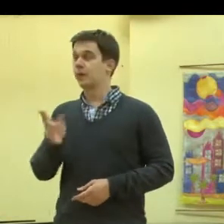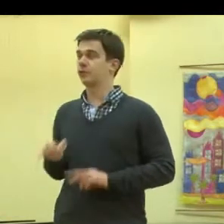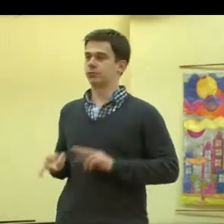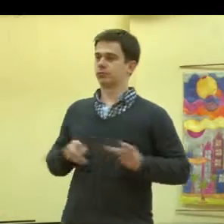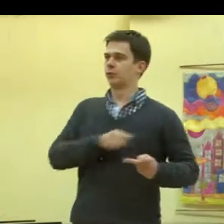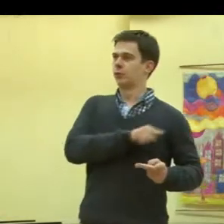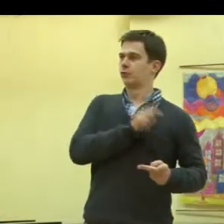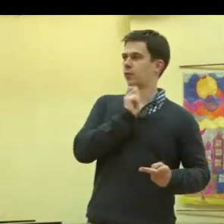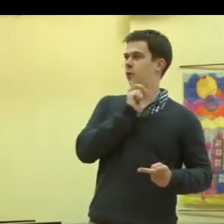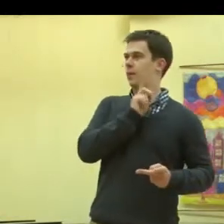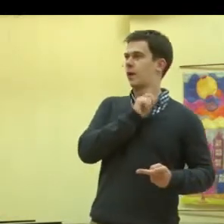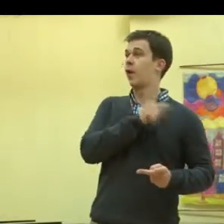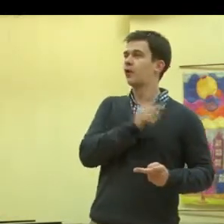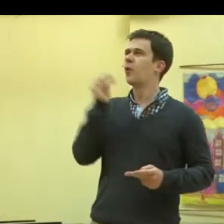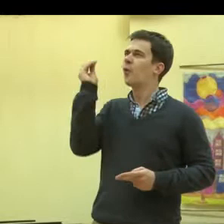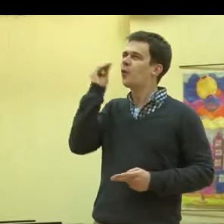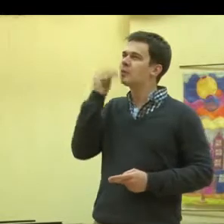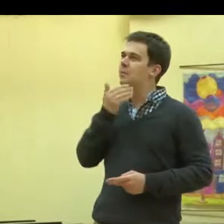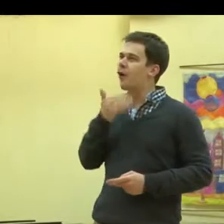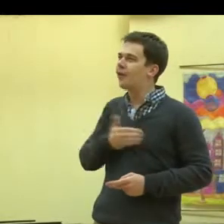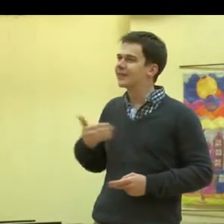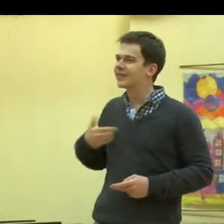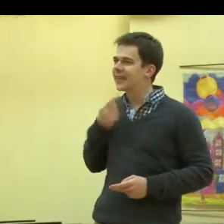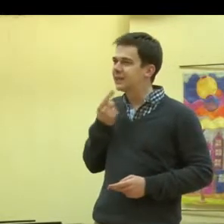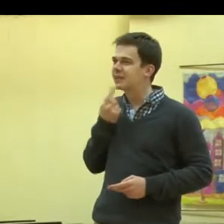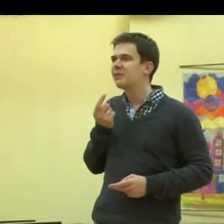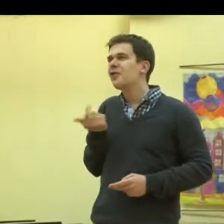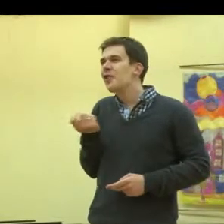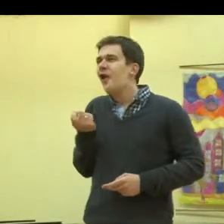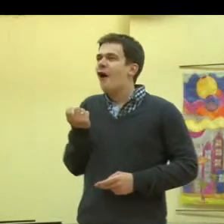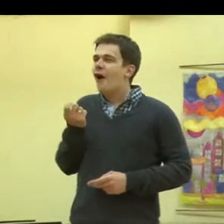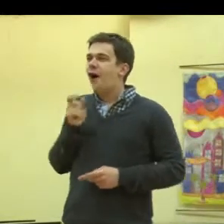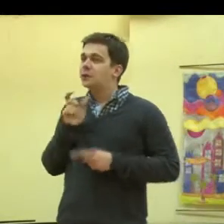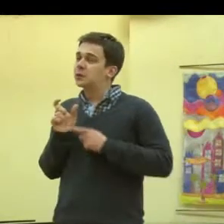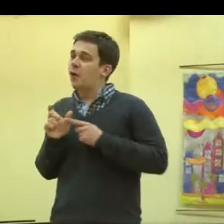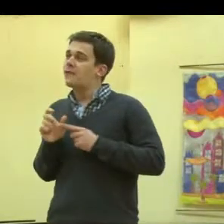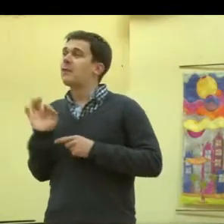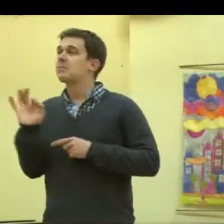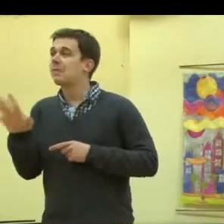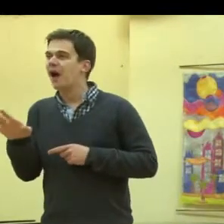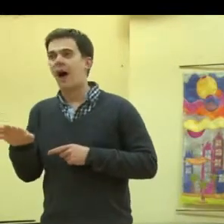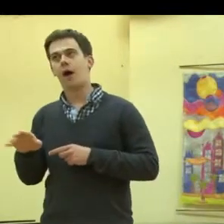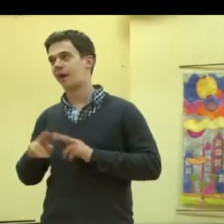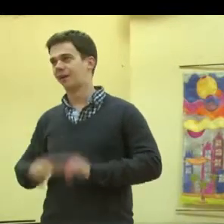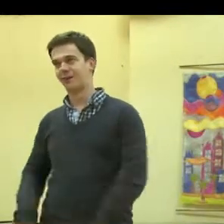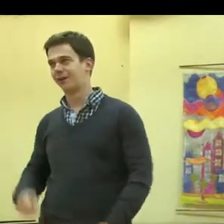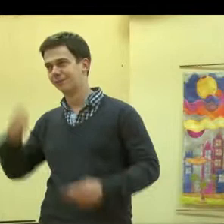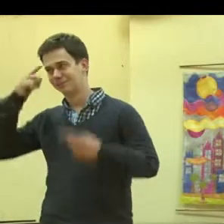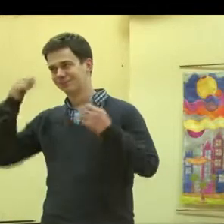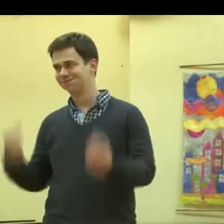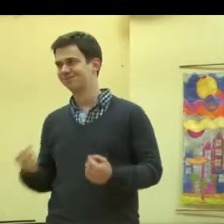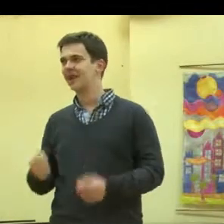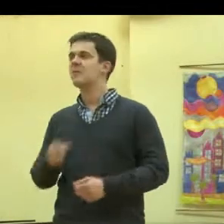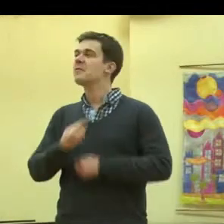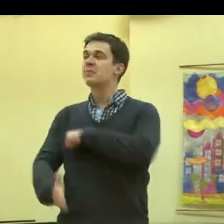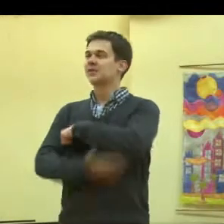Cristiano. Cristiano uczy się polskiego, może od czasu do czasu powie coś po polsku, ale na razie jeszcze podstawowym jego